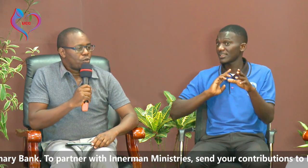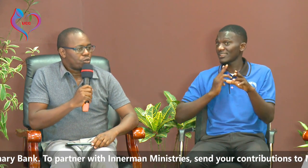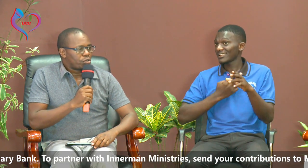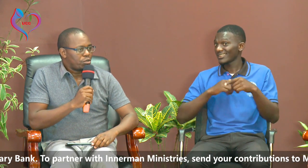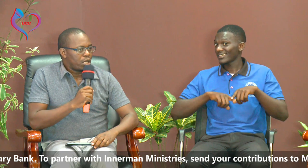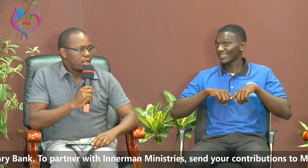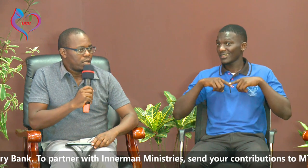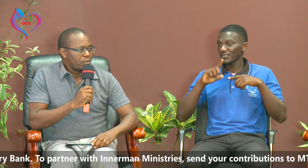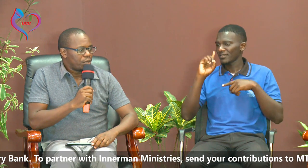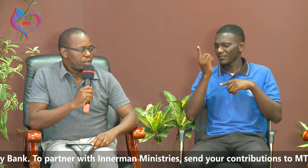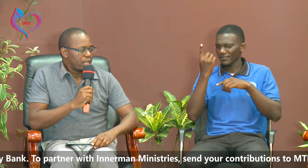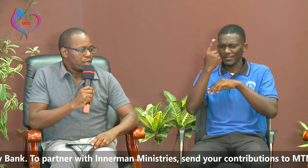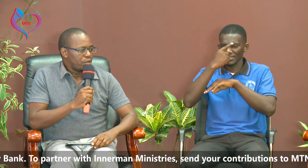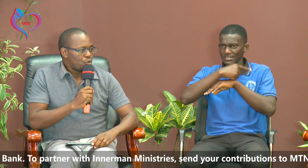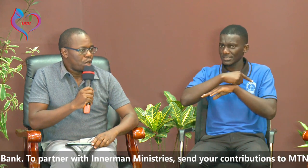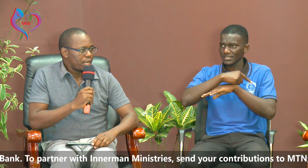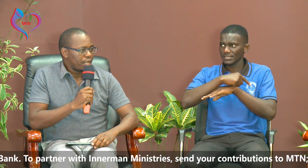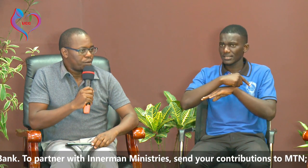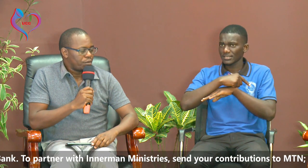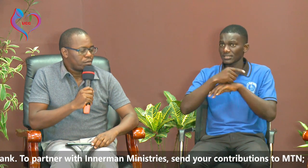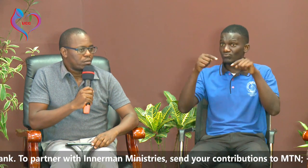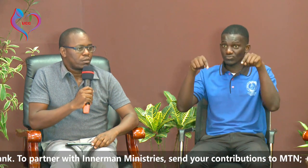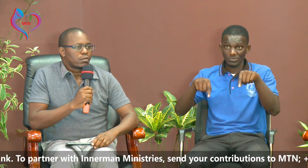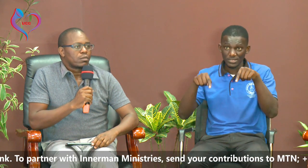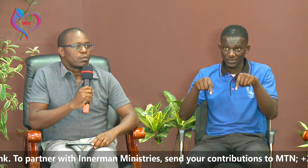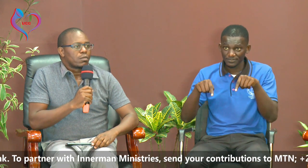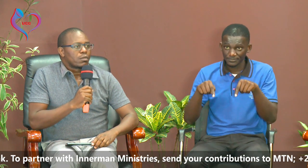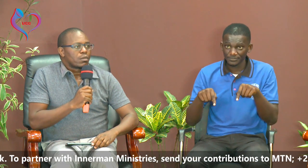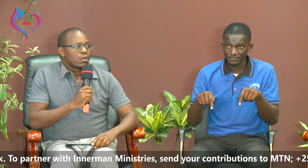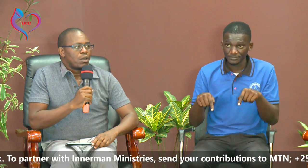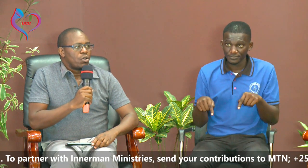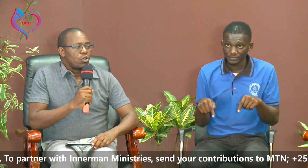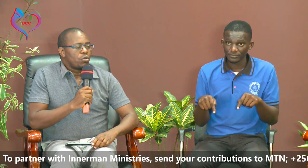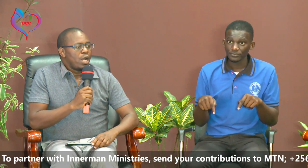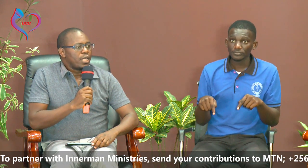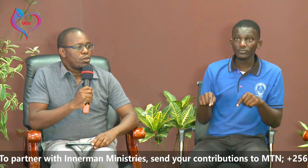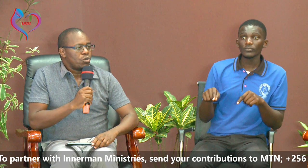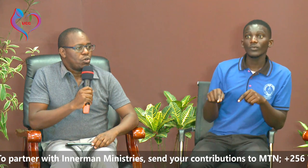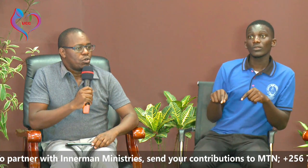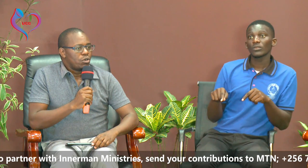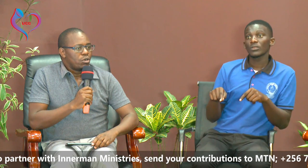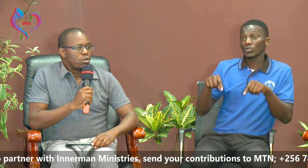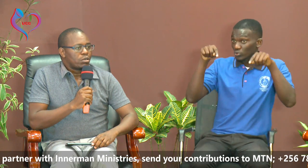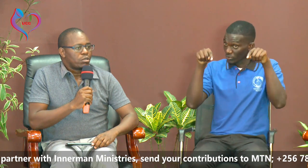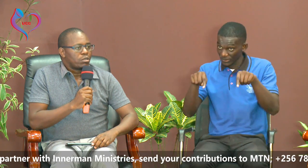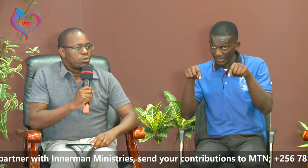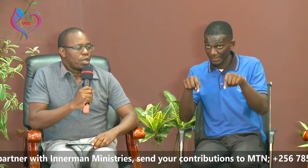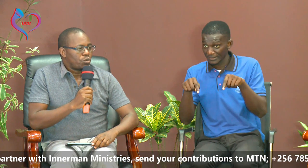Olunaku olusooka baluyita olwaleero. Olwaleero. Olwaleero lunaku